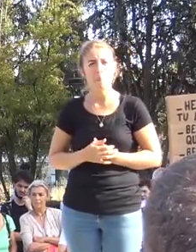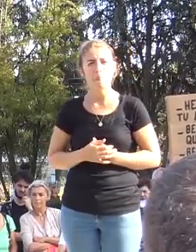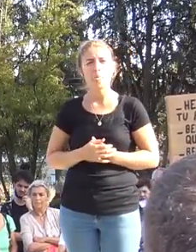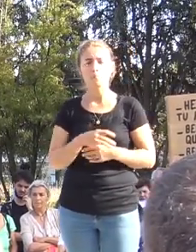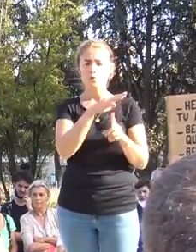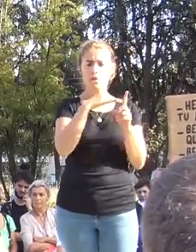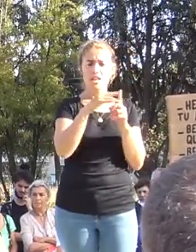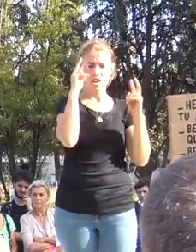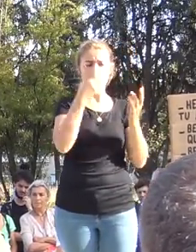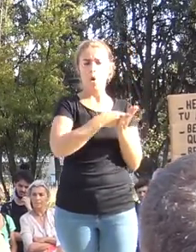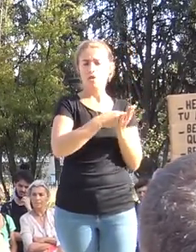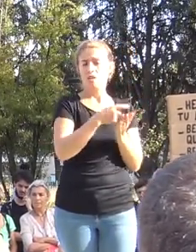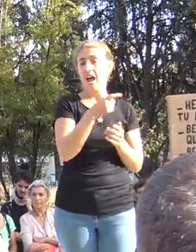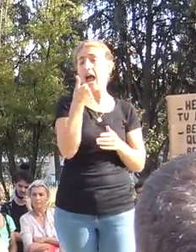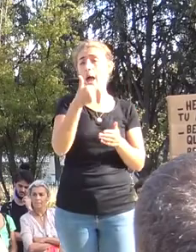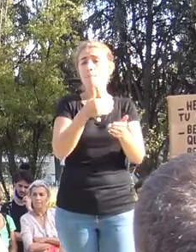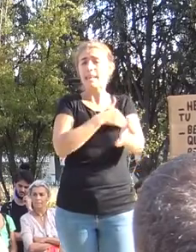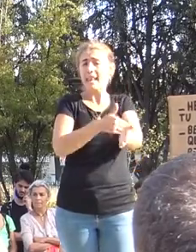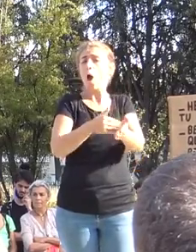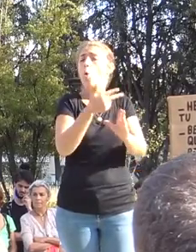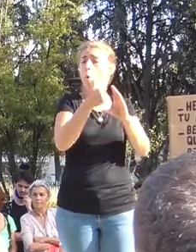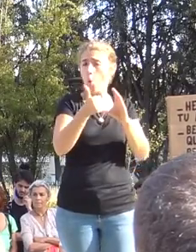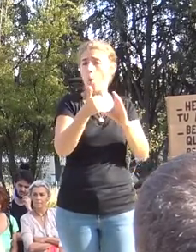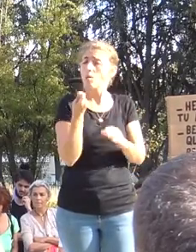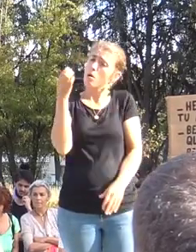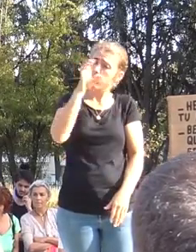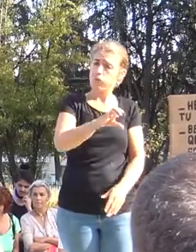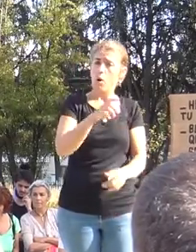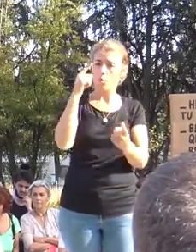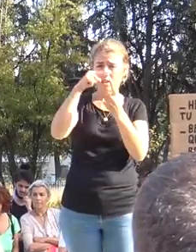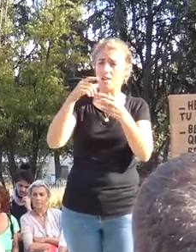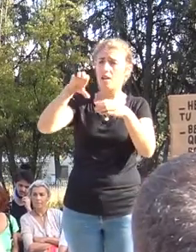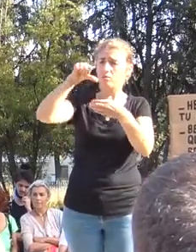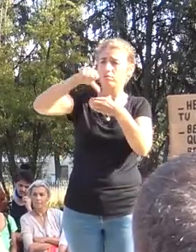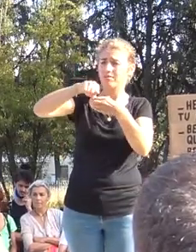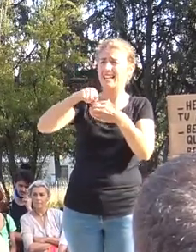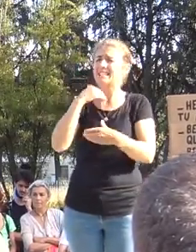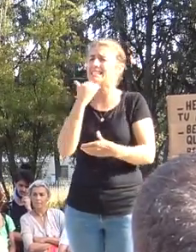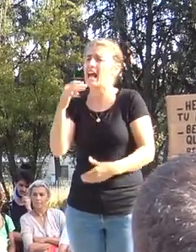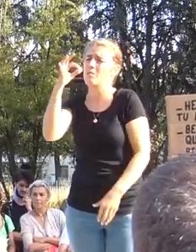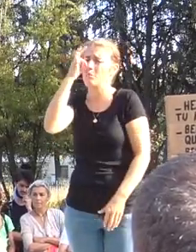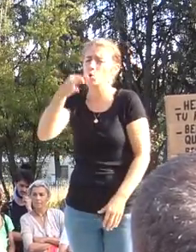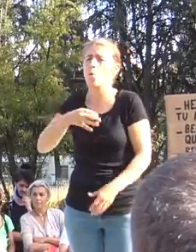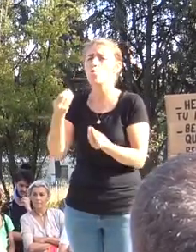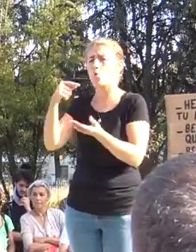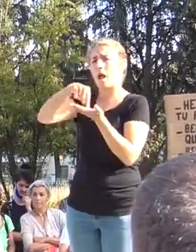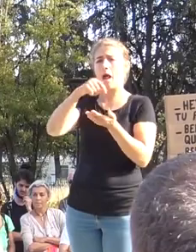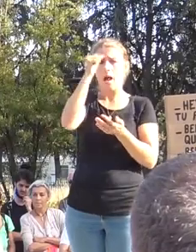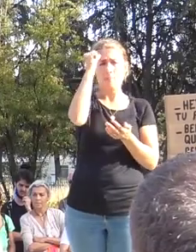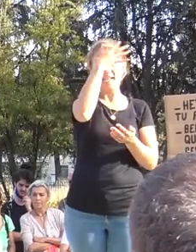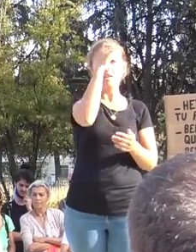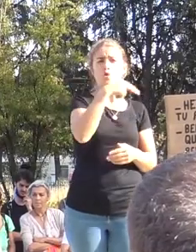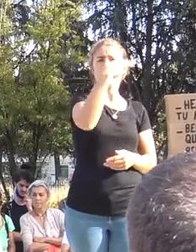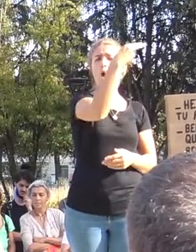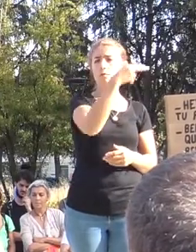Société Générale consacre 1 milliard d'euros pour les énergies fossiles les plus sales et les plus polluantes en Amérique du Nord. Donc